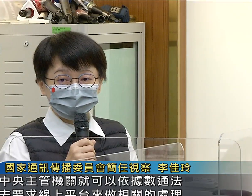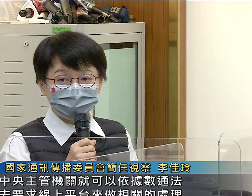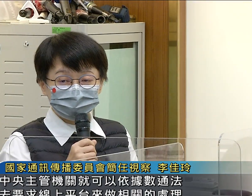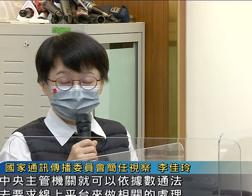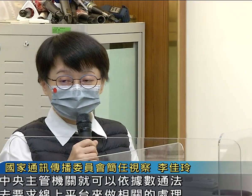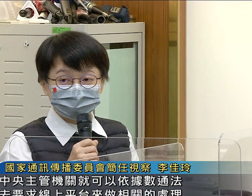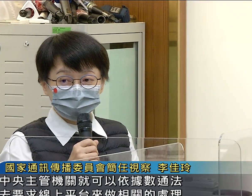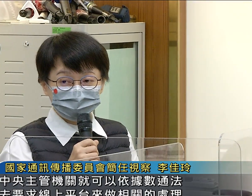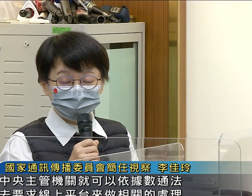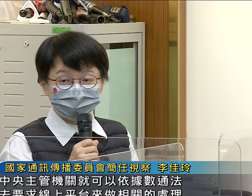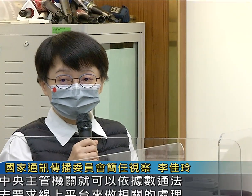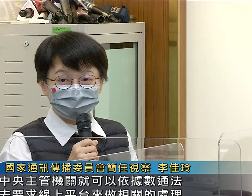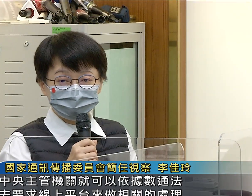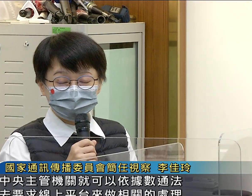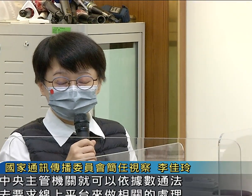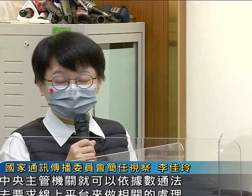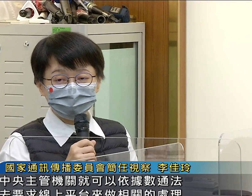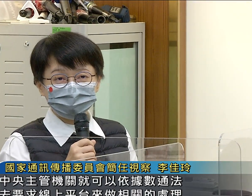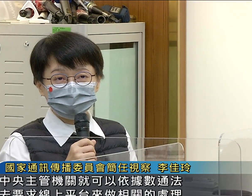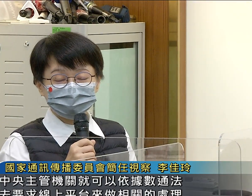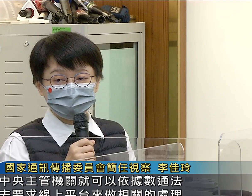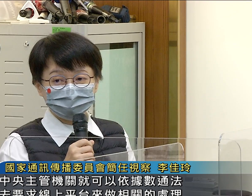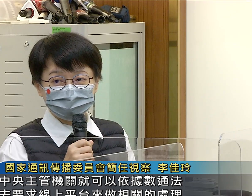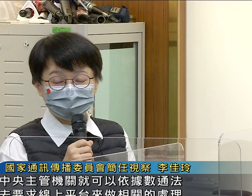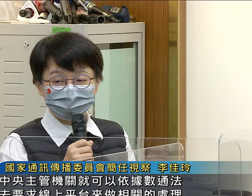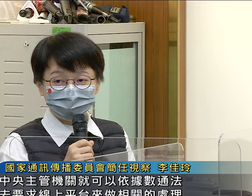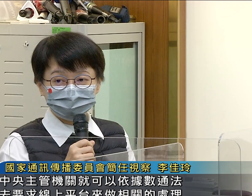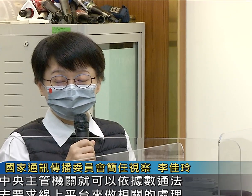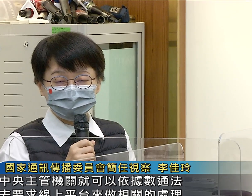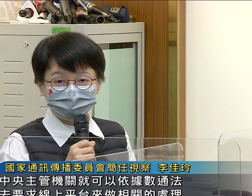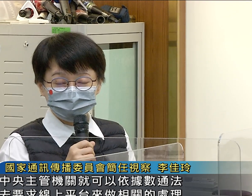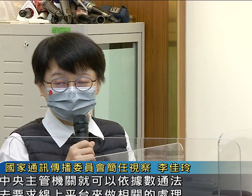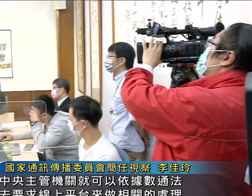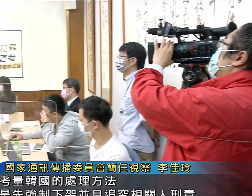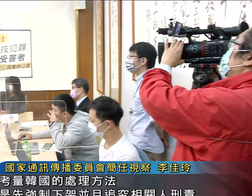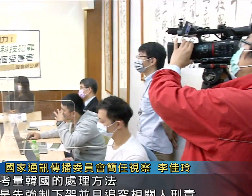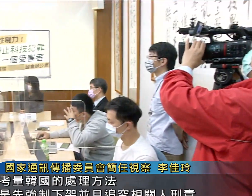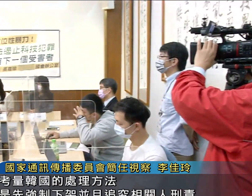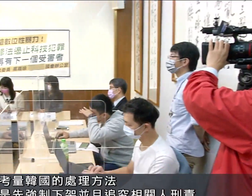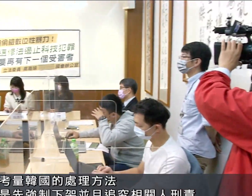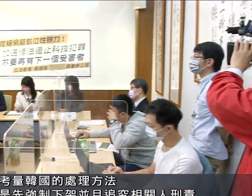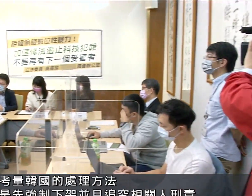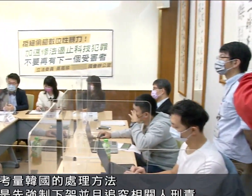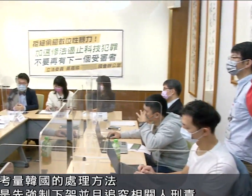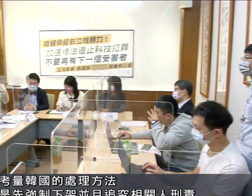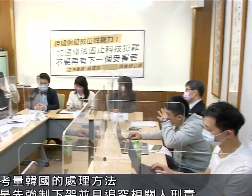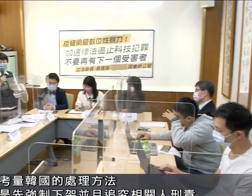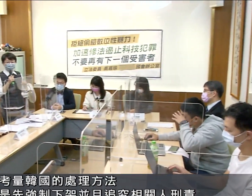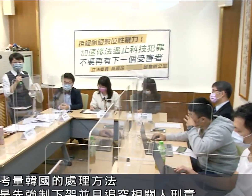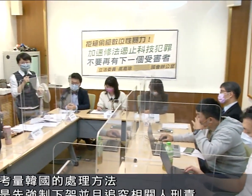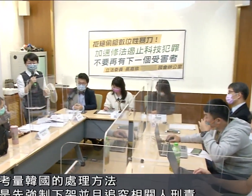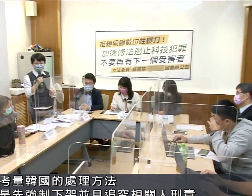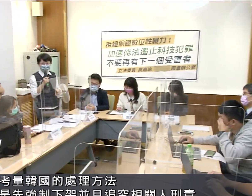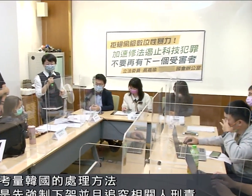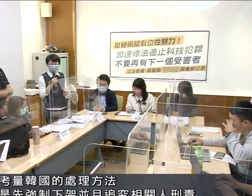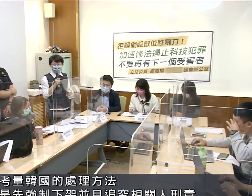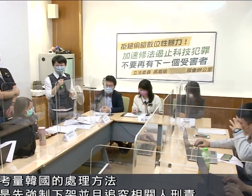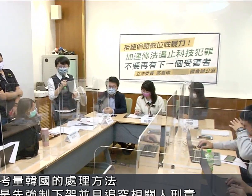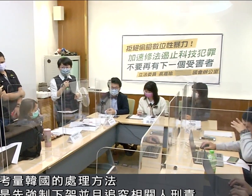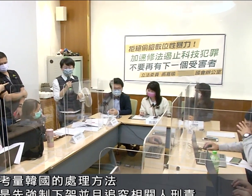关就可以依据数通法去要求线上平台来做相关的处理。 考量韩国的处理方式是先强制下架，并且